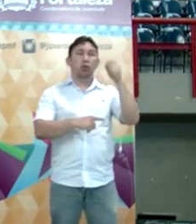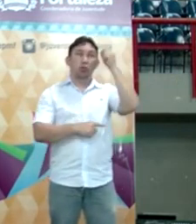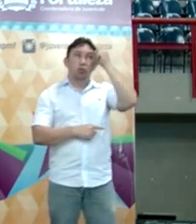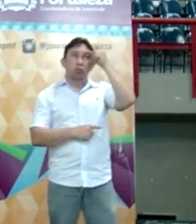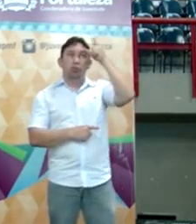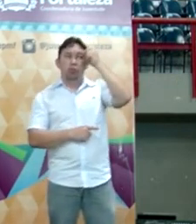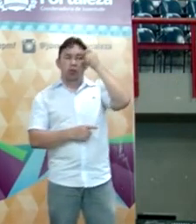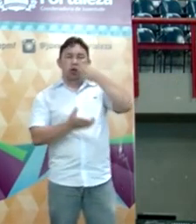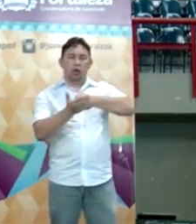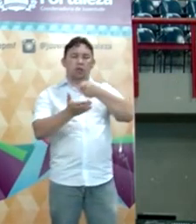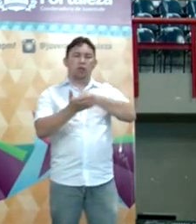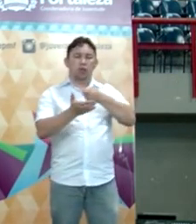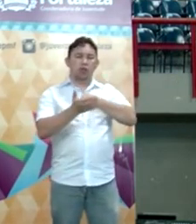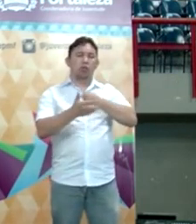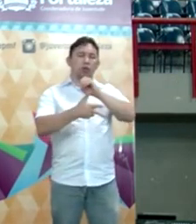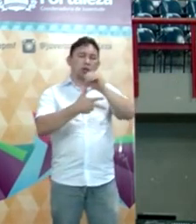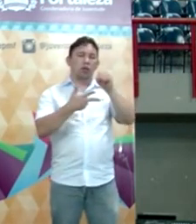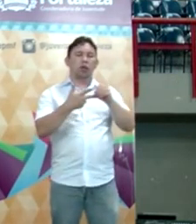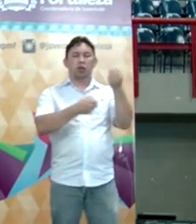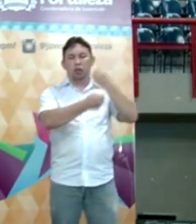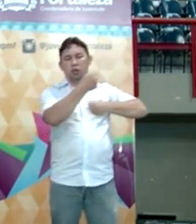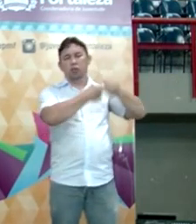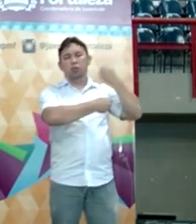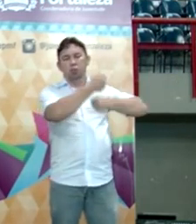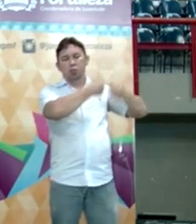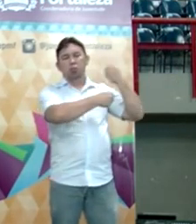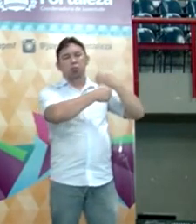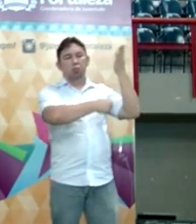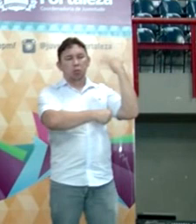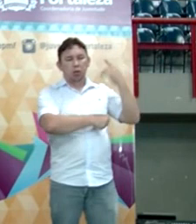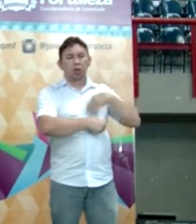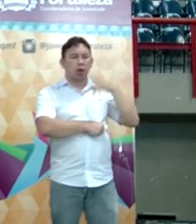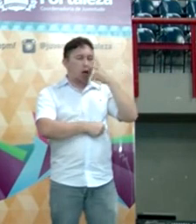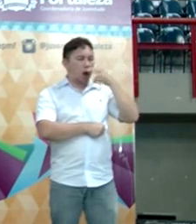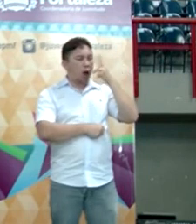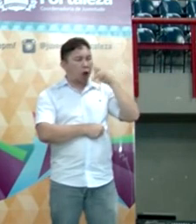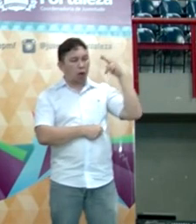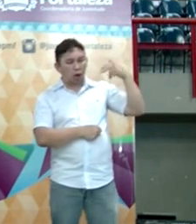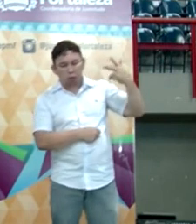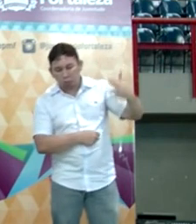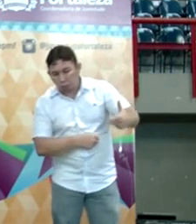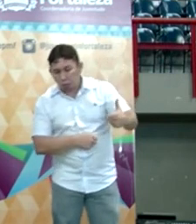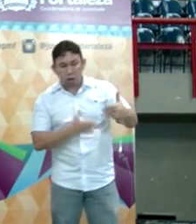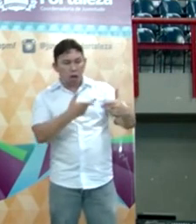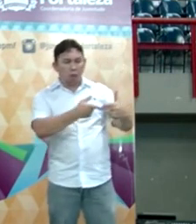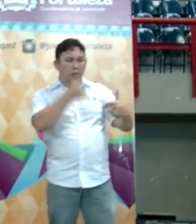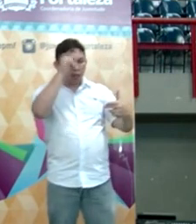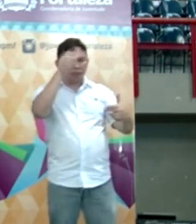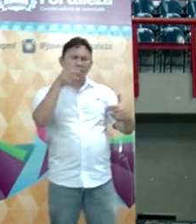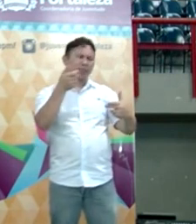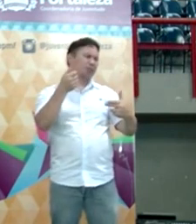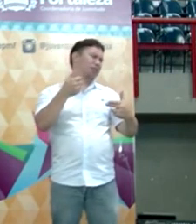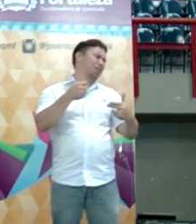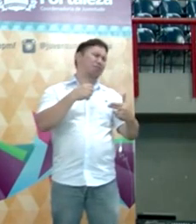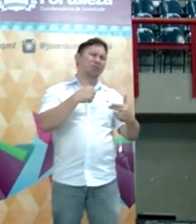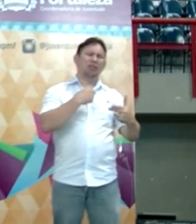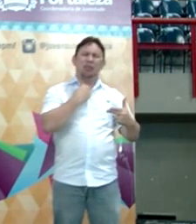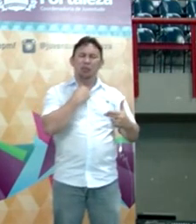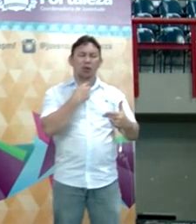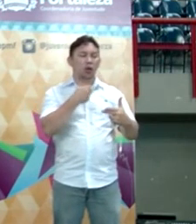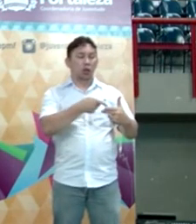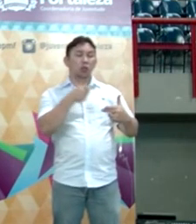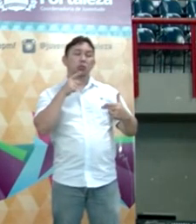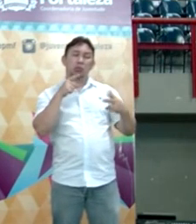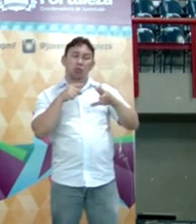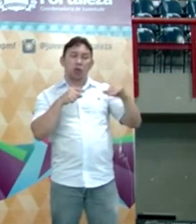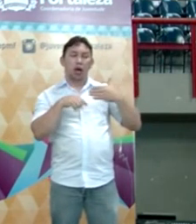ideia também já foi cobrada na prova do Enem algumas vezes. E assim, pessoal, tem coisas que não adianta a gente ficar evitando. Principalmente se a gente